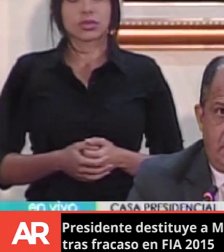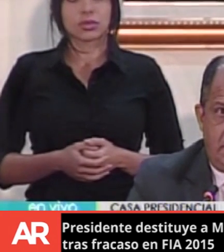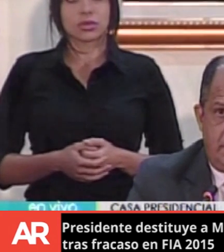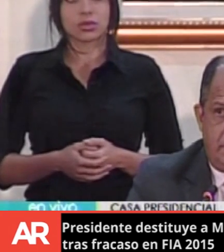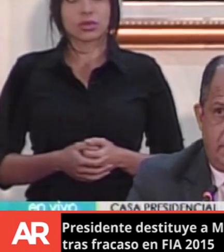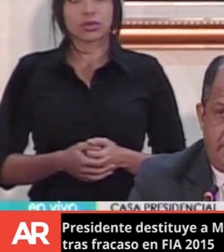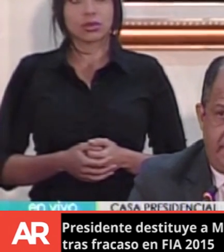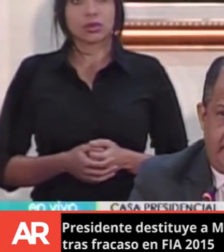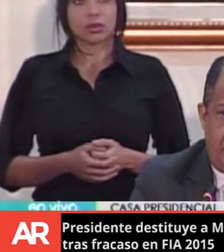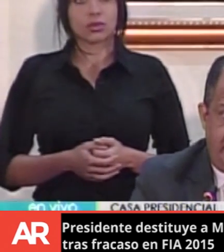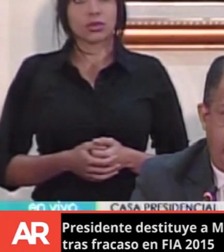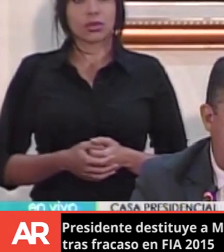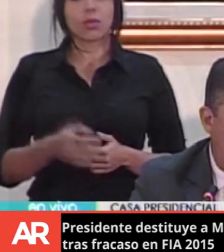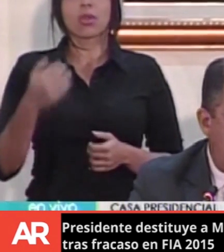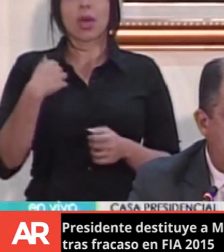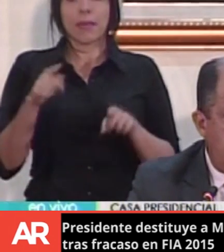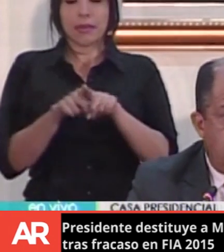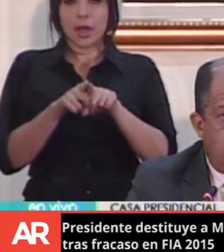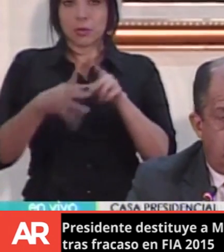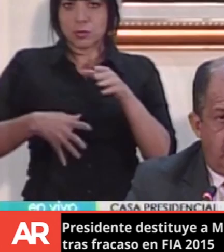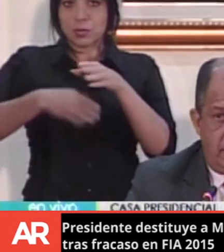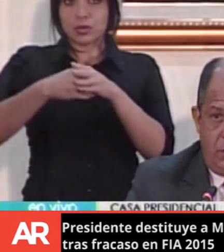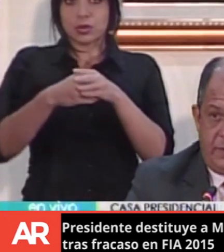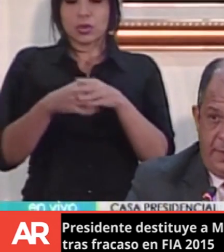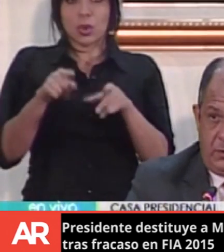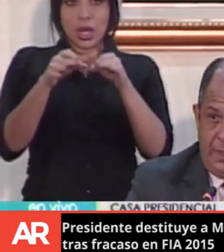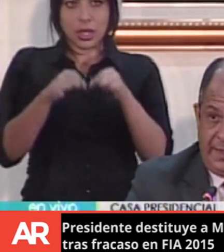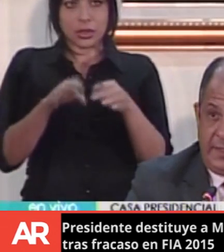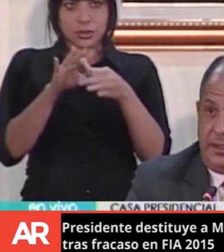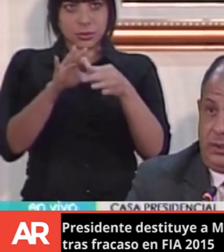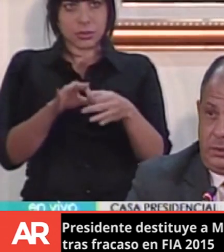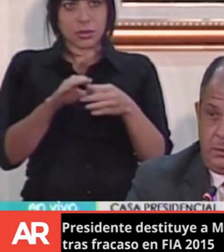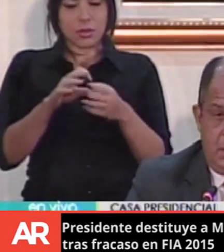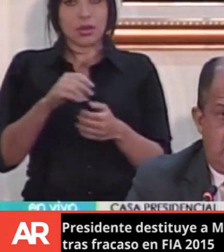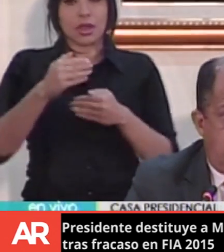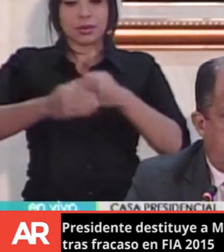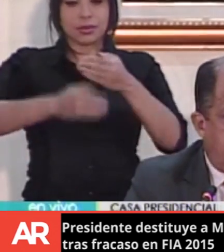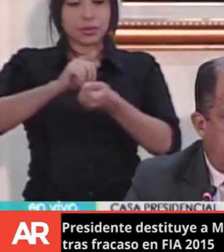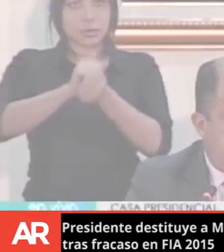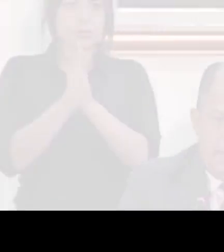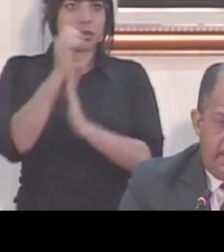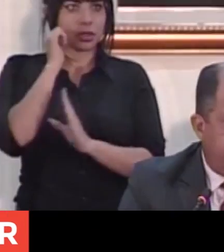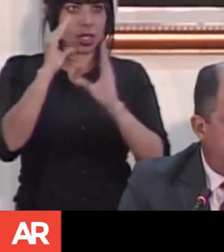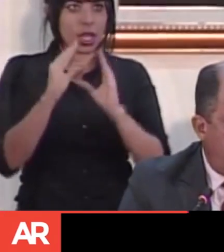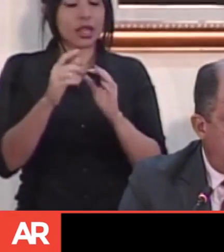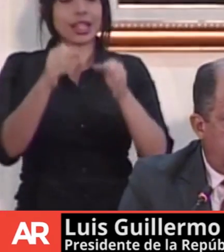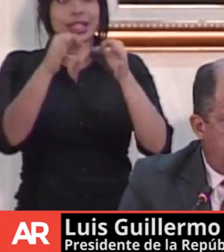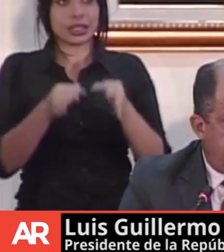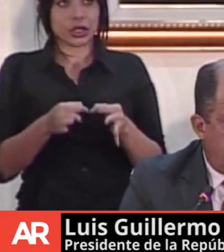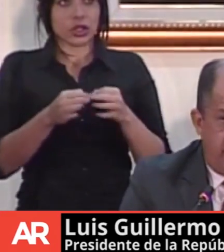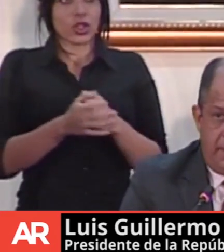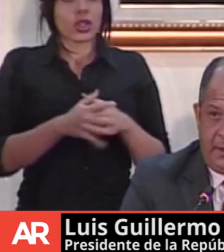José Pedro Chavarría y Luis Carlos Amador Brenner, respectivamente, tras el fracaso del recién concluido Festival Internacional de las Artes. La